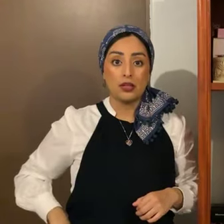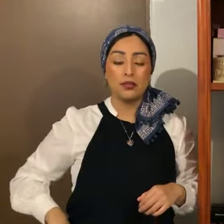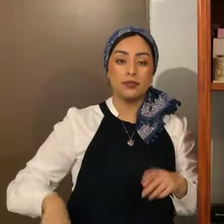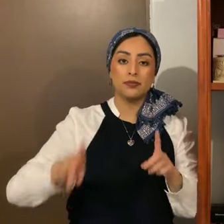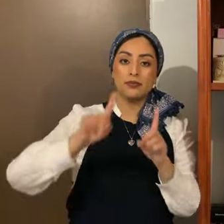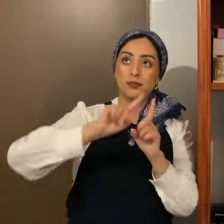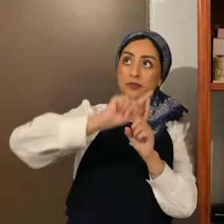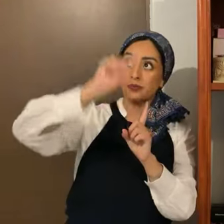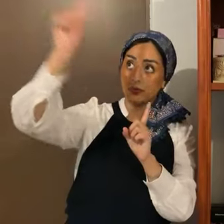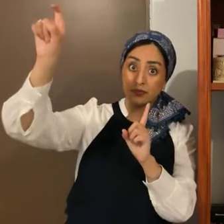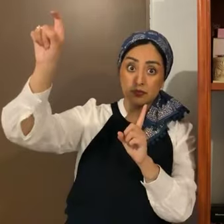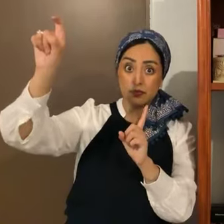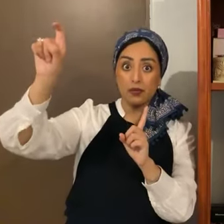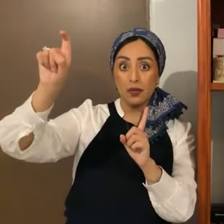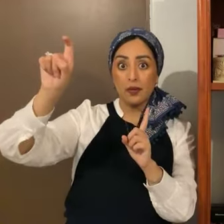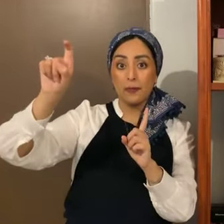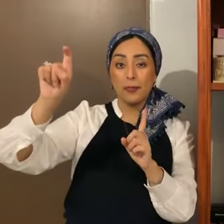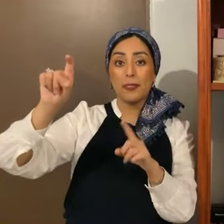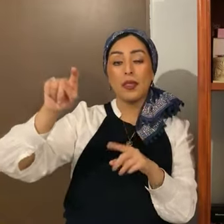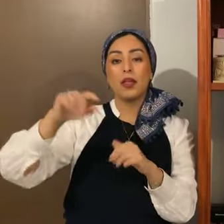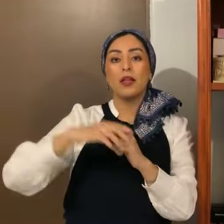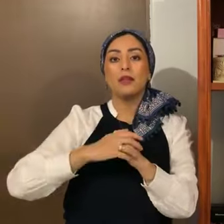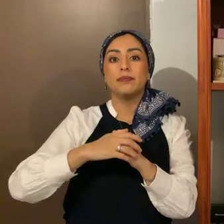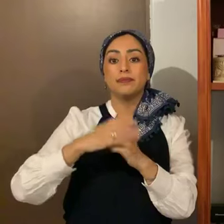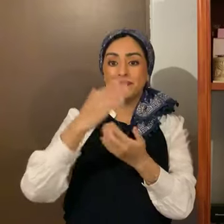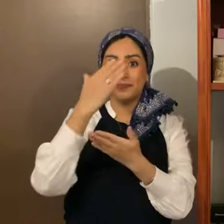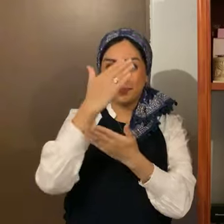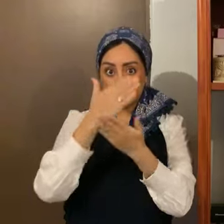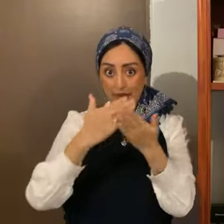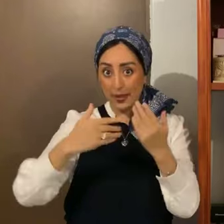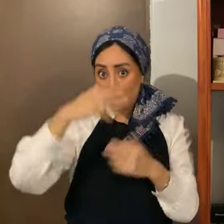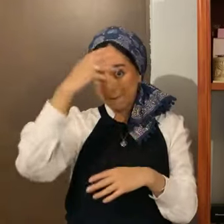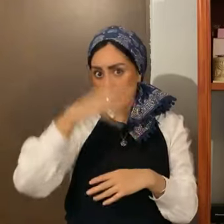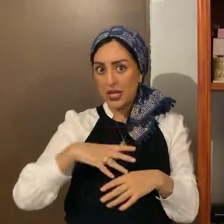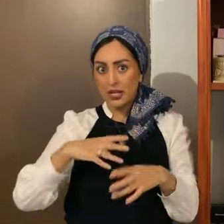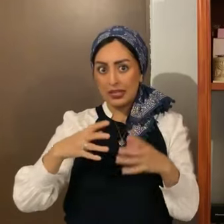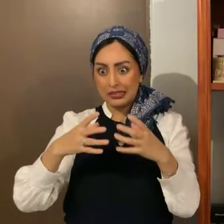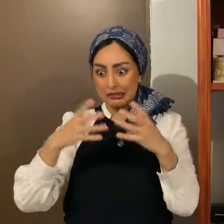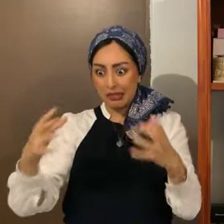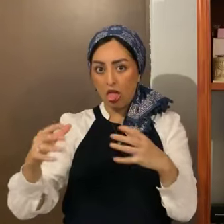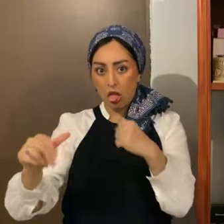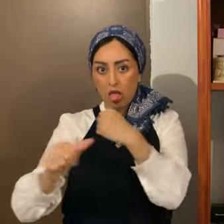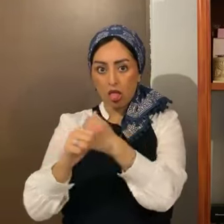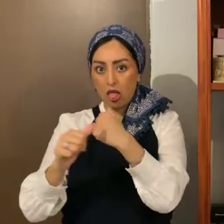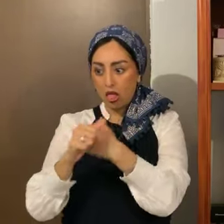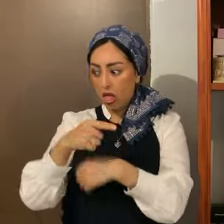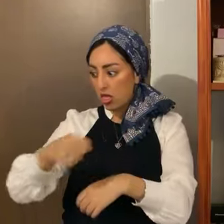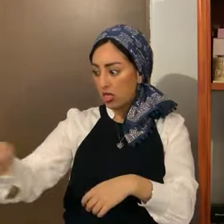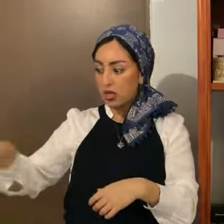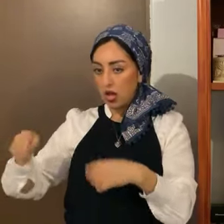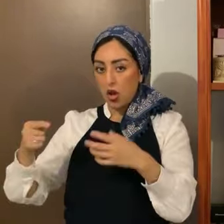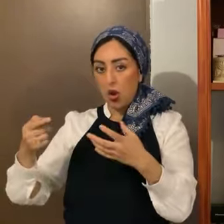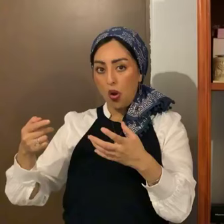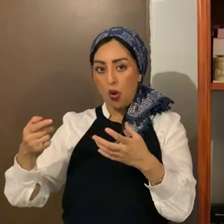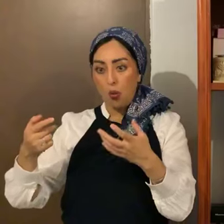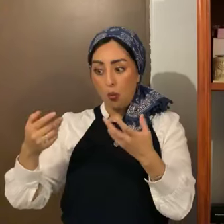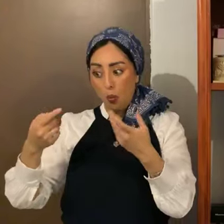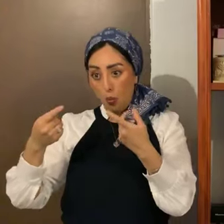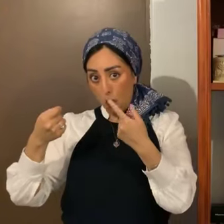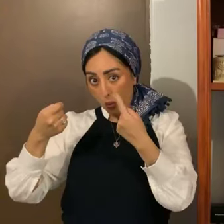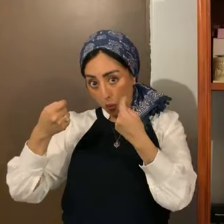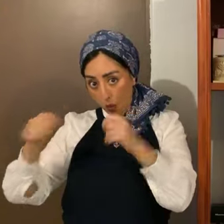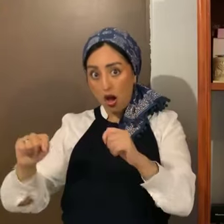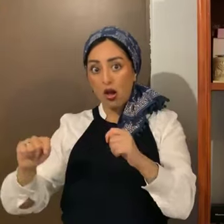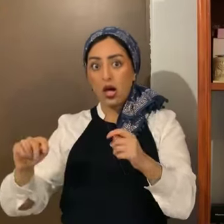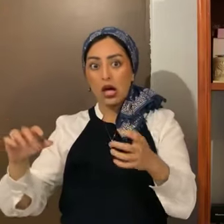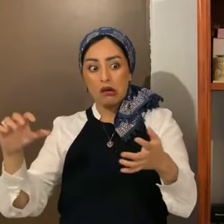era que algunos hombres muy violentos, recuerden que lo querían asesinar, estaban tratando